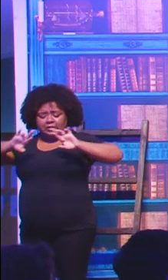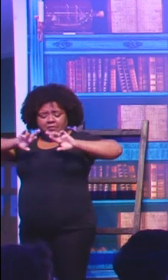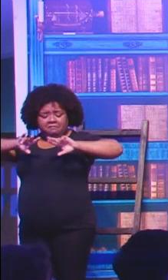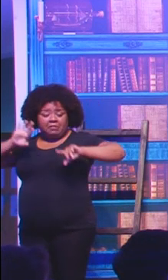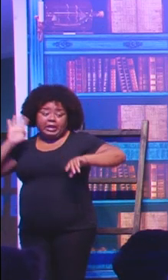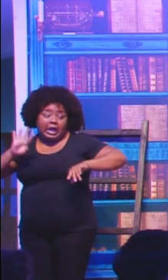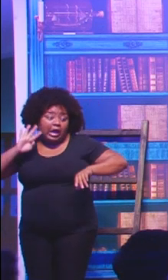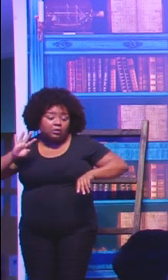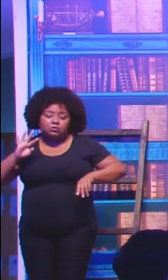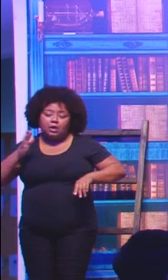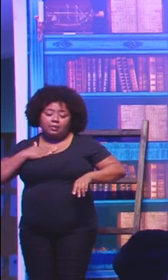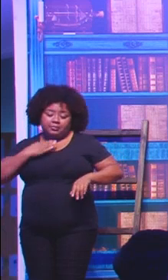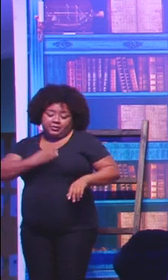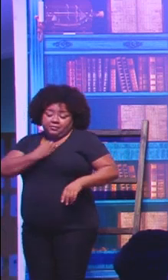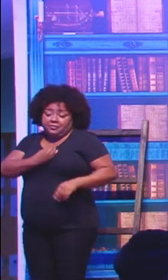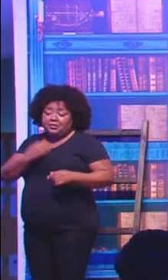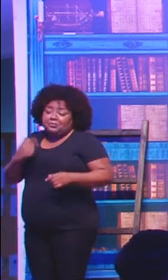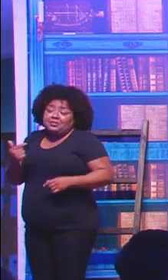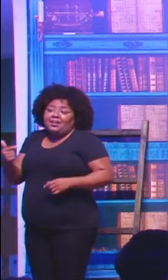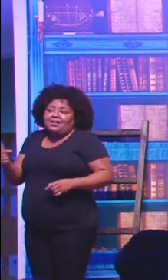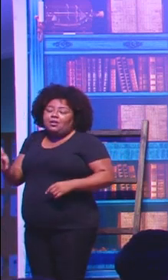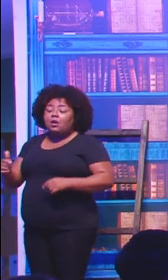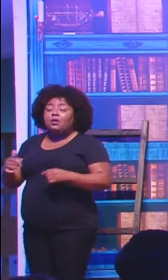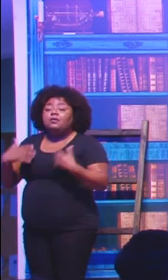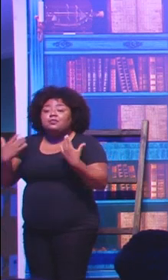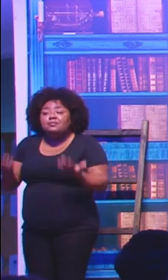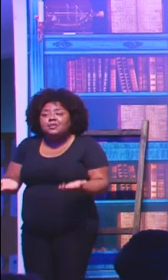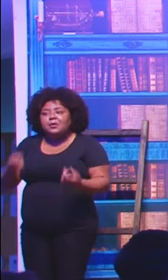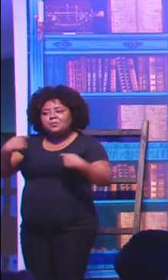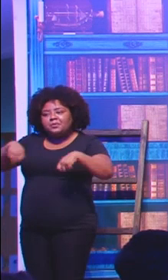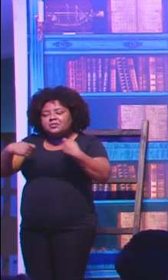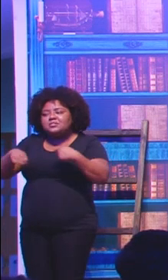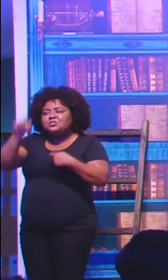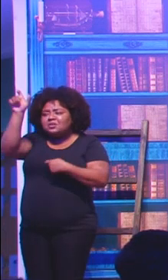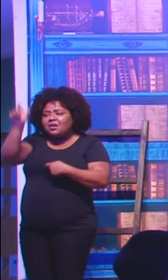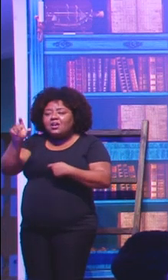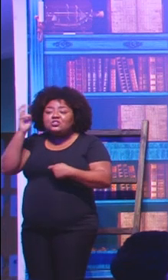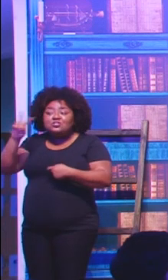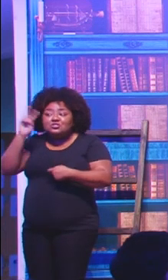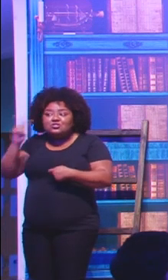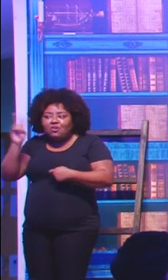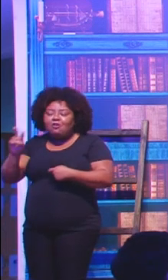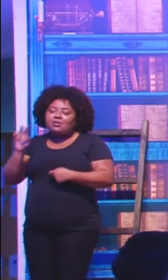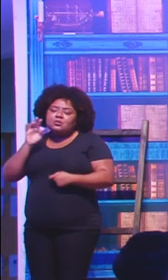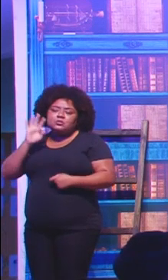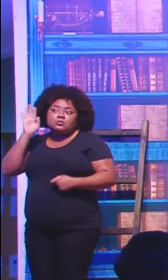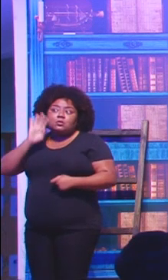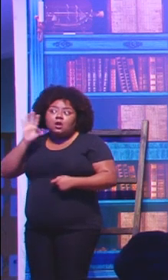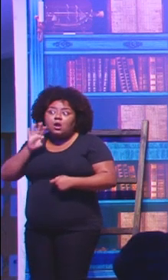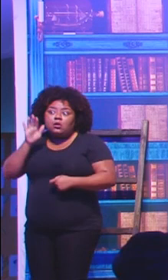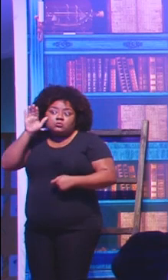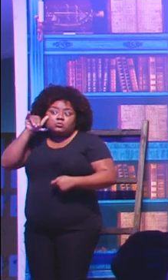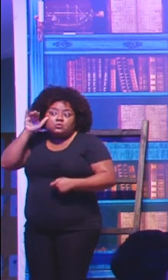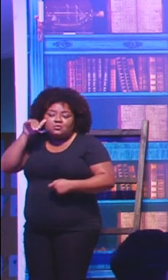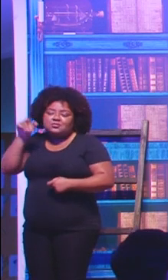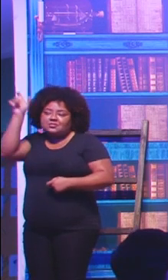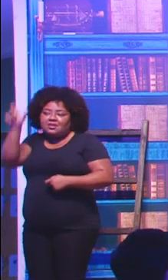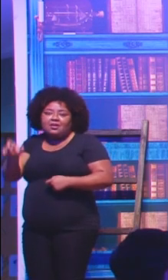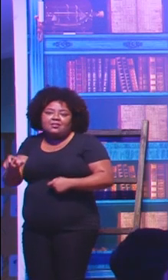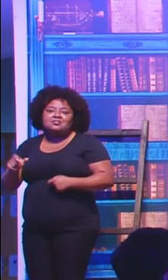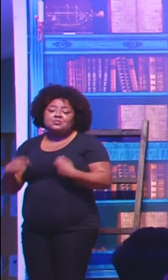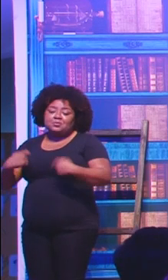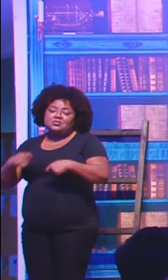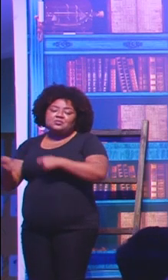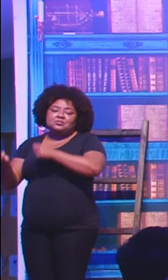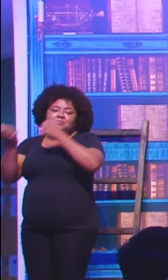eu preciso contar histórias que falem de coisas interessantes, de pessoas. E eu estou cercado dessas pessoas,